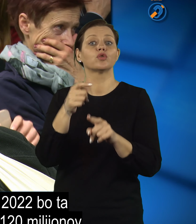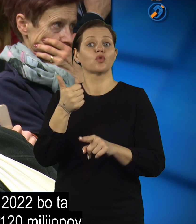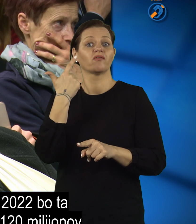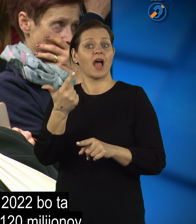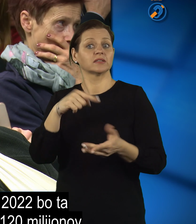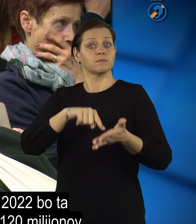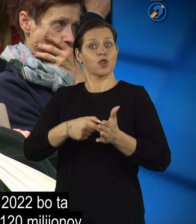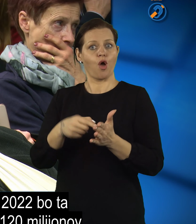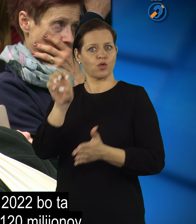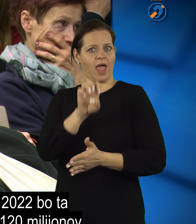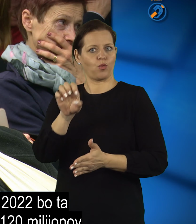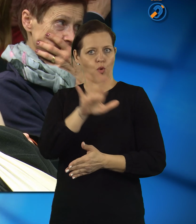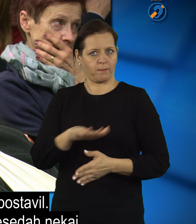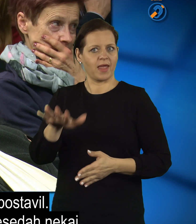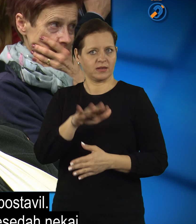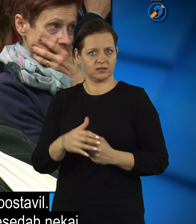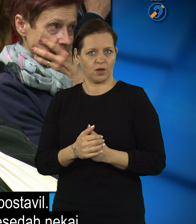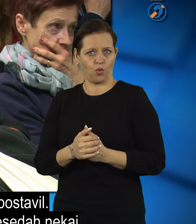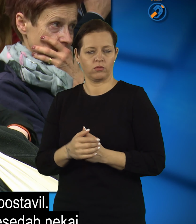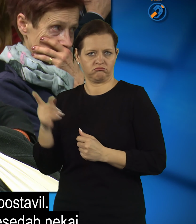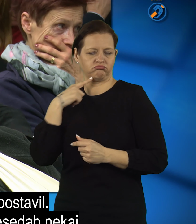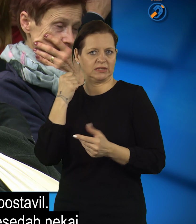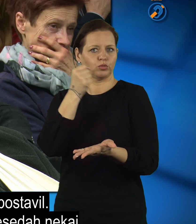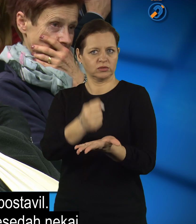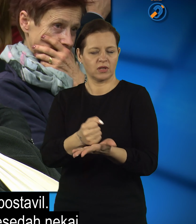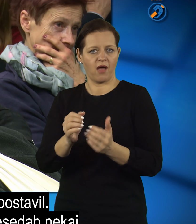Evropejcev, je izpostavil.